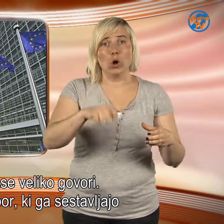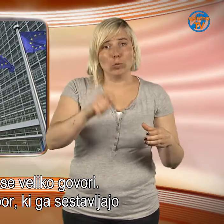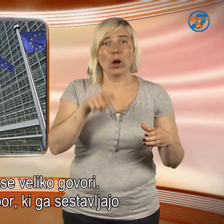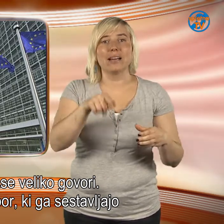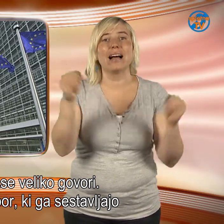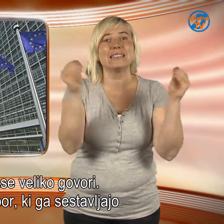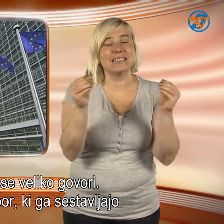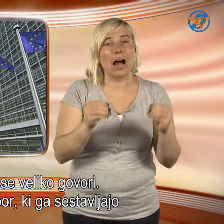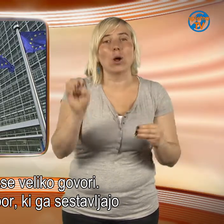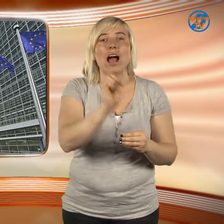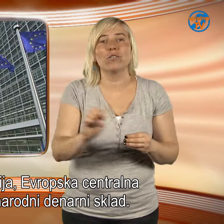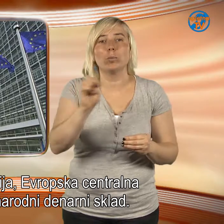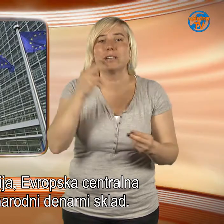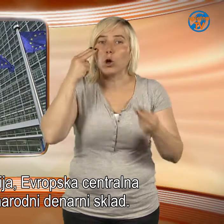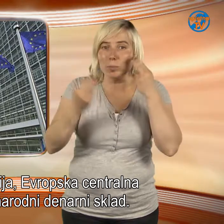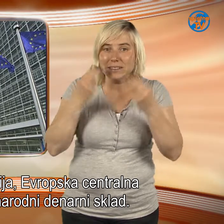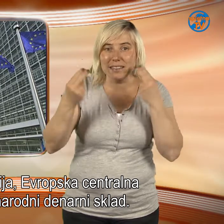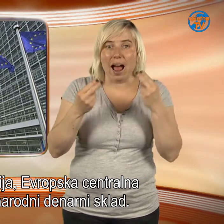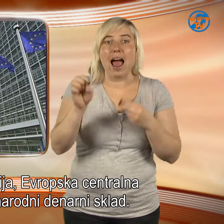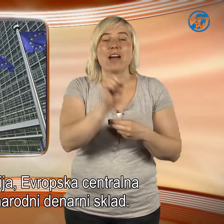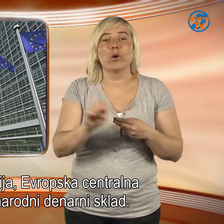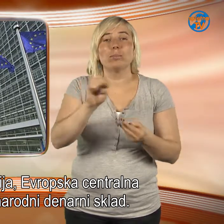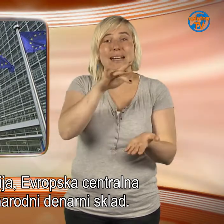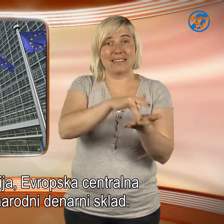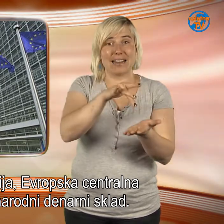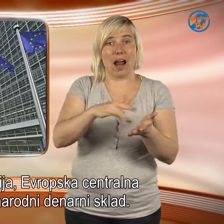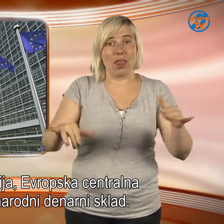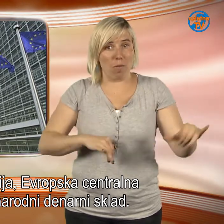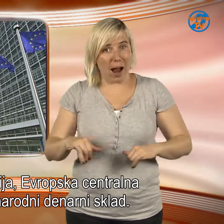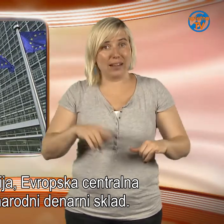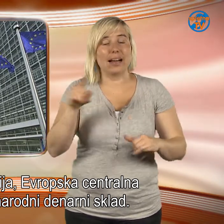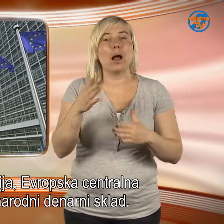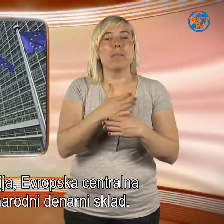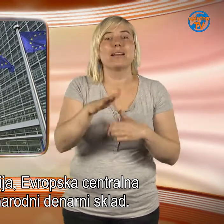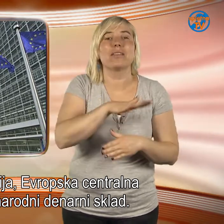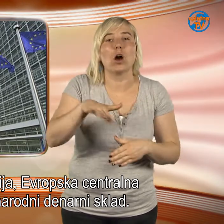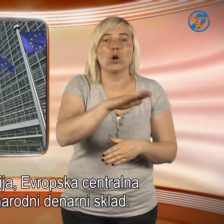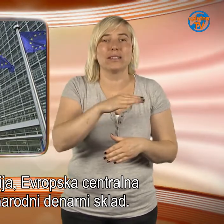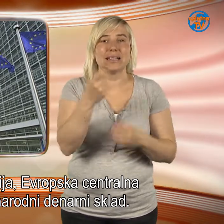sestavljajo Evropska komisija, Evropska centralna banka in Mednarodni denarni sklad.